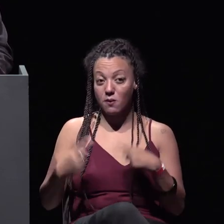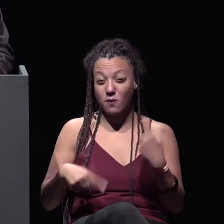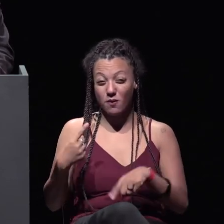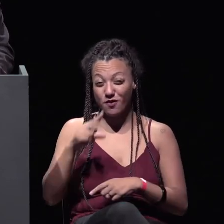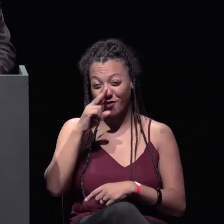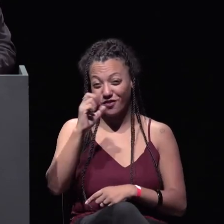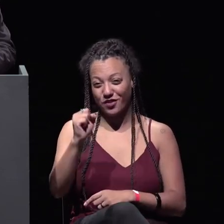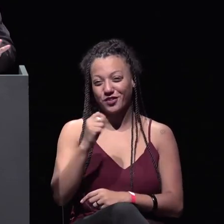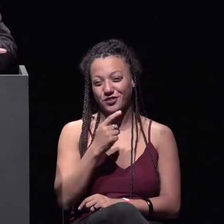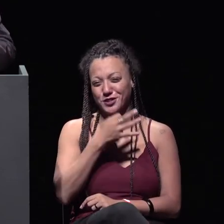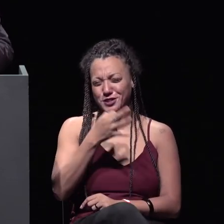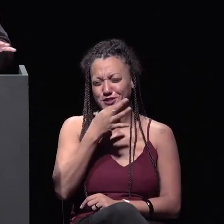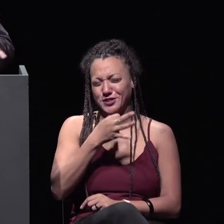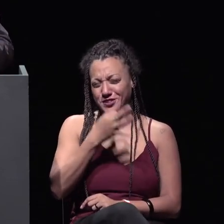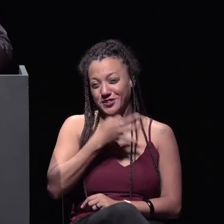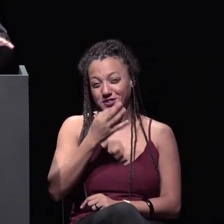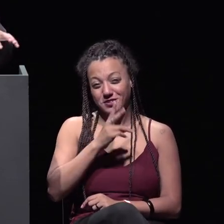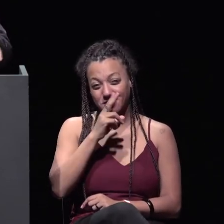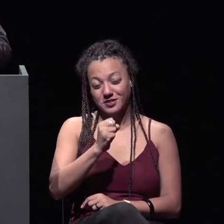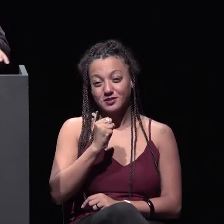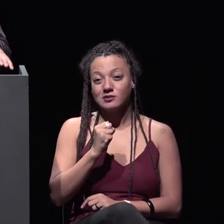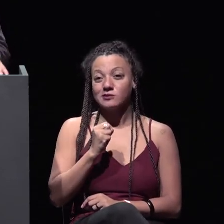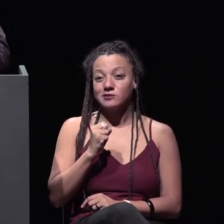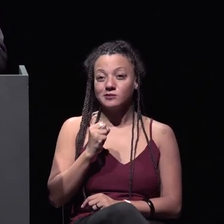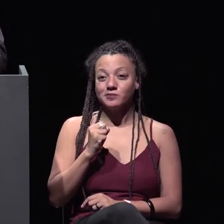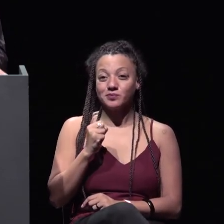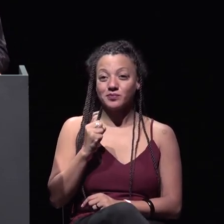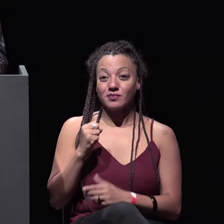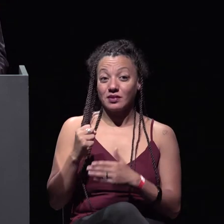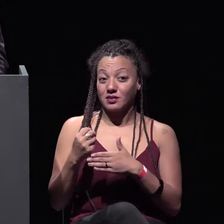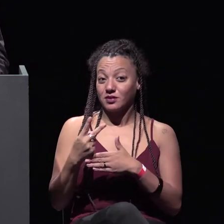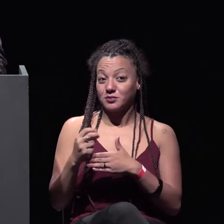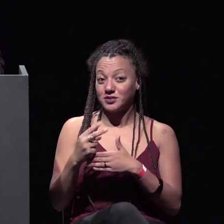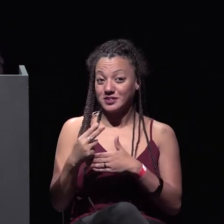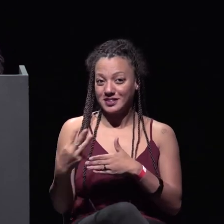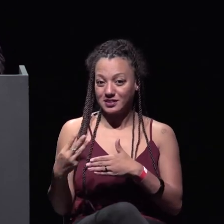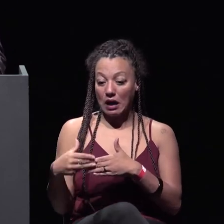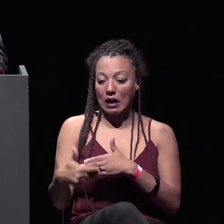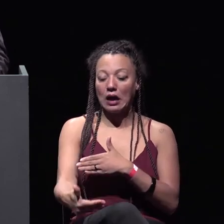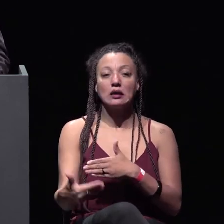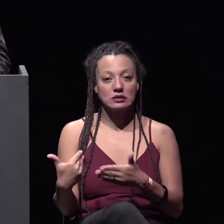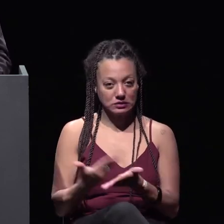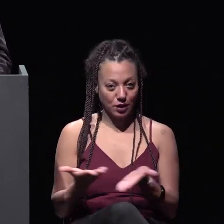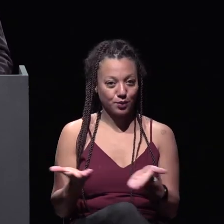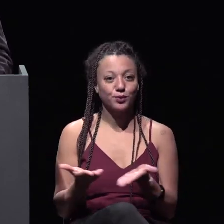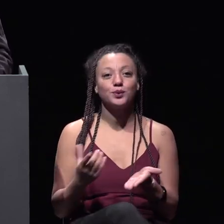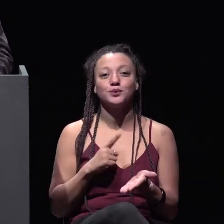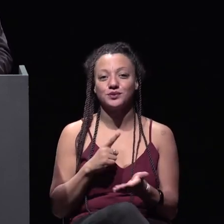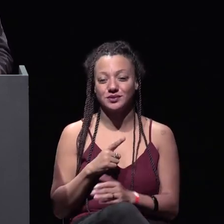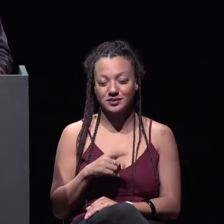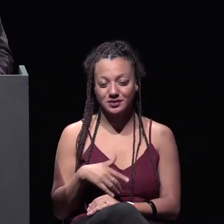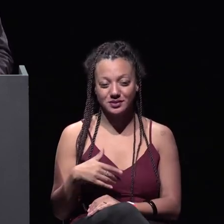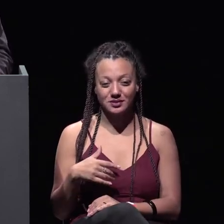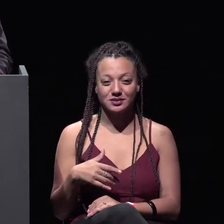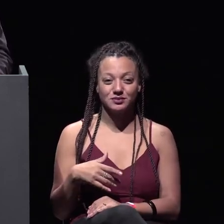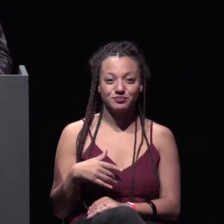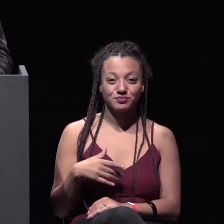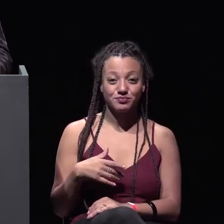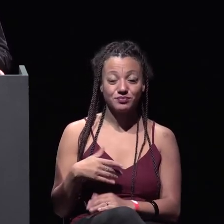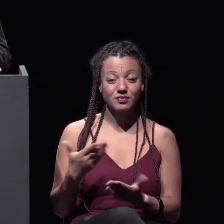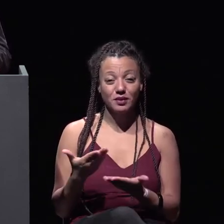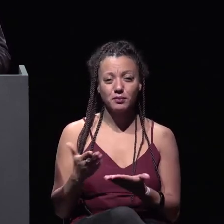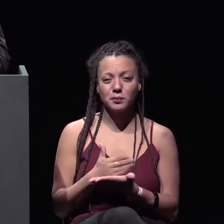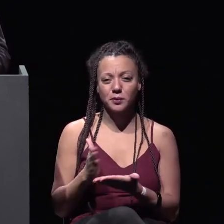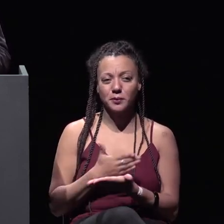e que sobrevive a gente ainda tem os destroços dela hoje em dia né houve um problema também com a publicação do